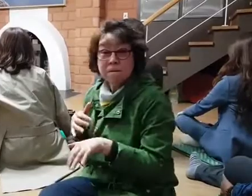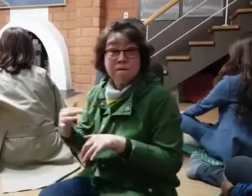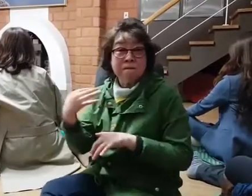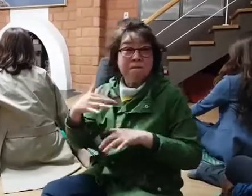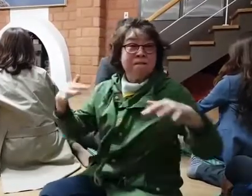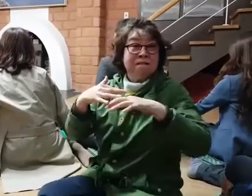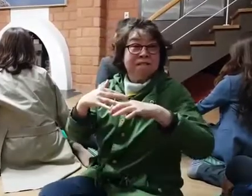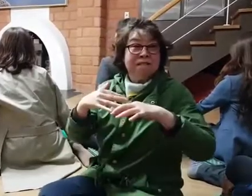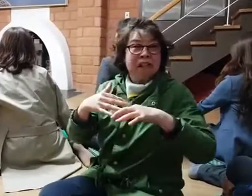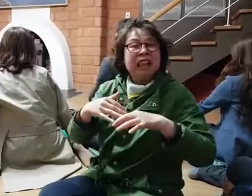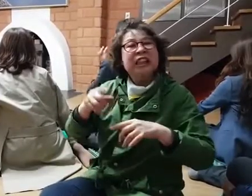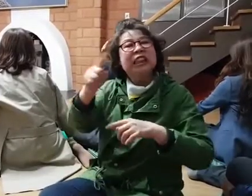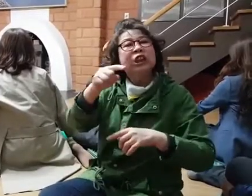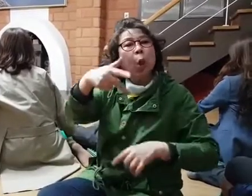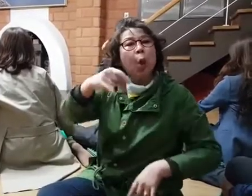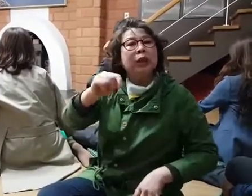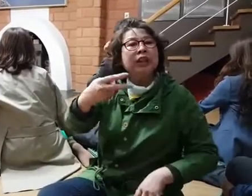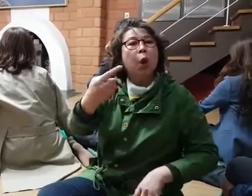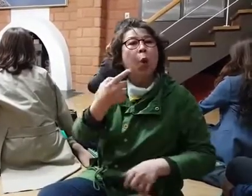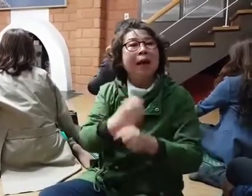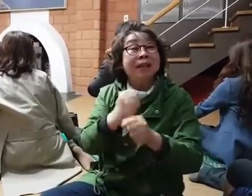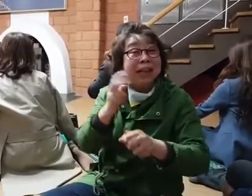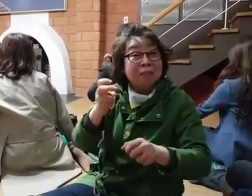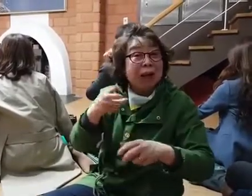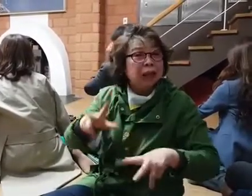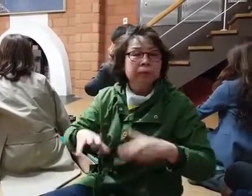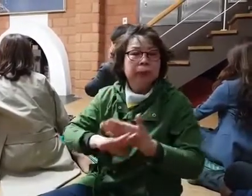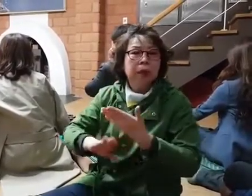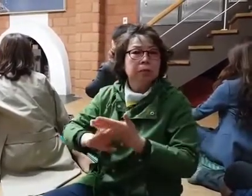만하고 요렇게 지도를 잡아서 근데 지금은